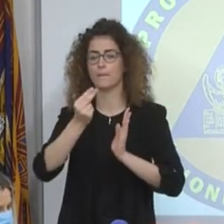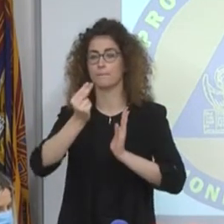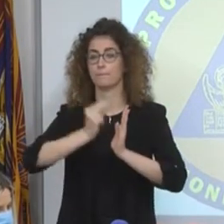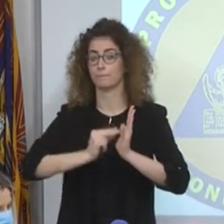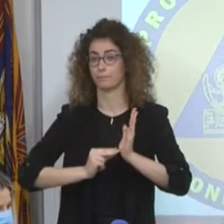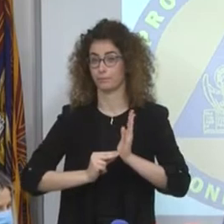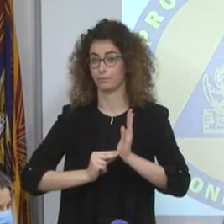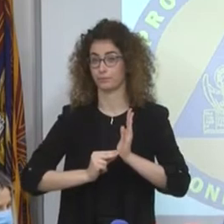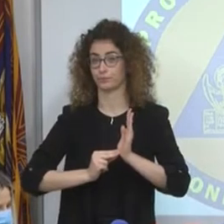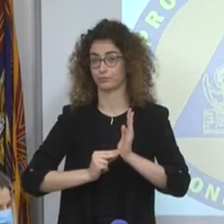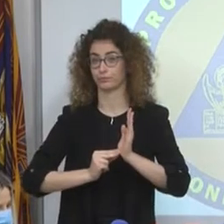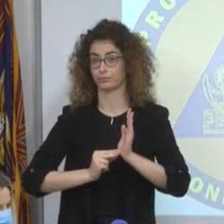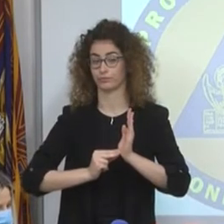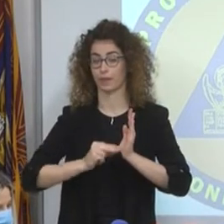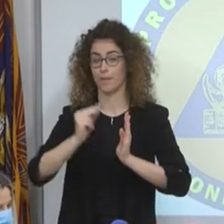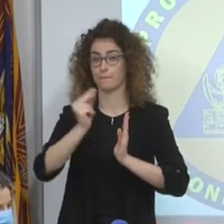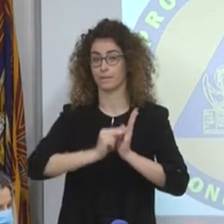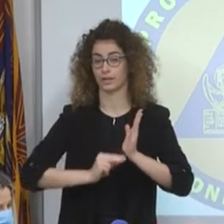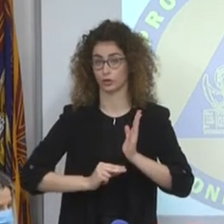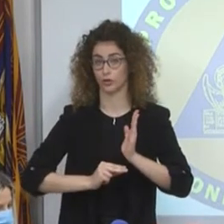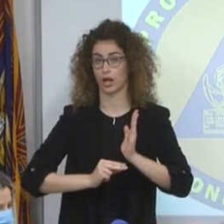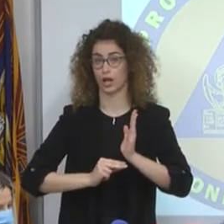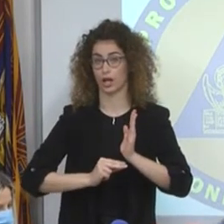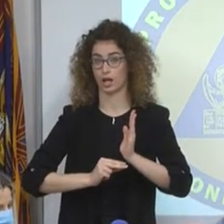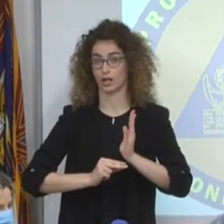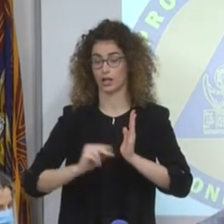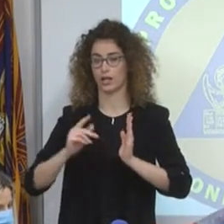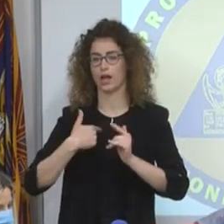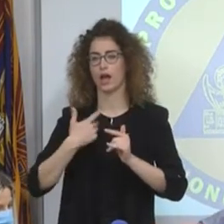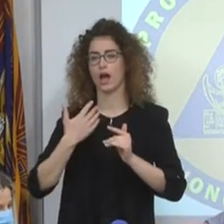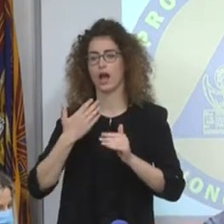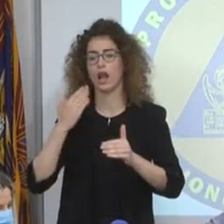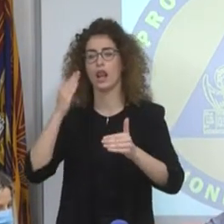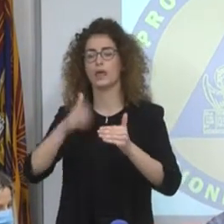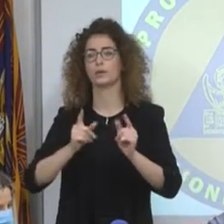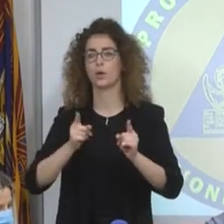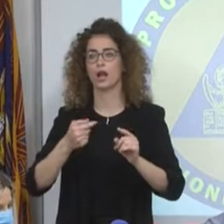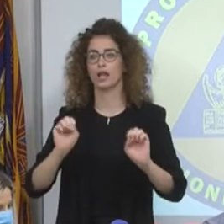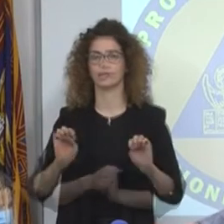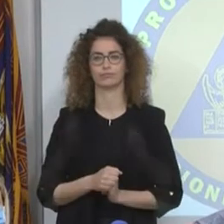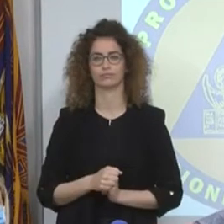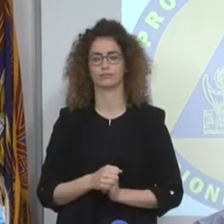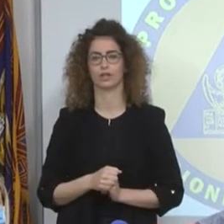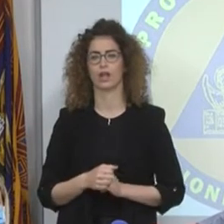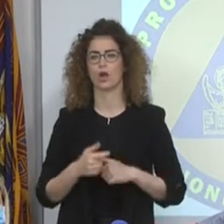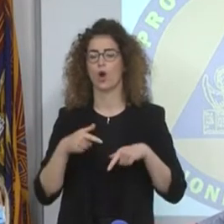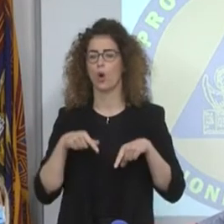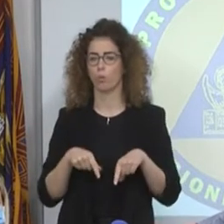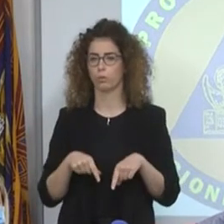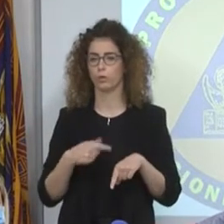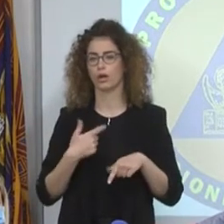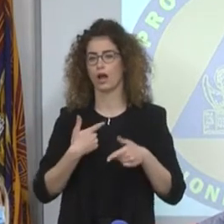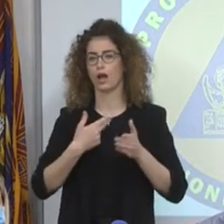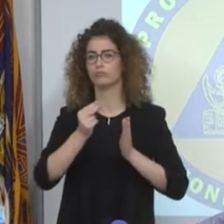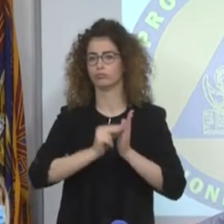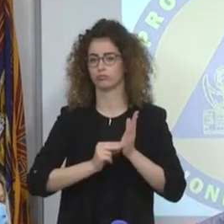vaccinali e quindi la possibilità di prenotarsi le giornate fino al 19 di maggio. Abbiamo